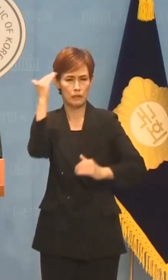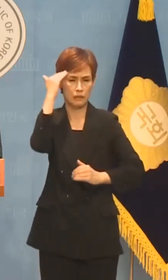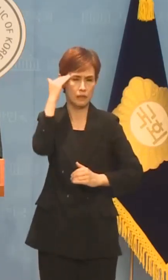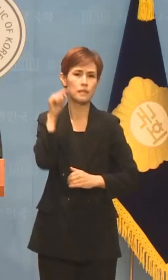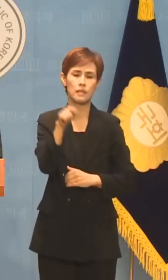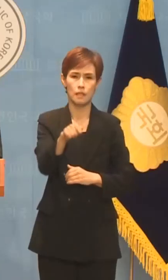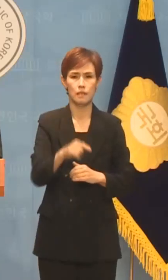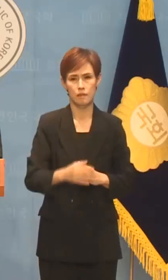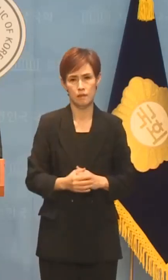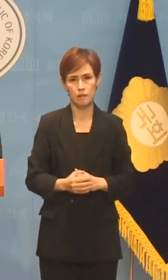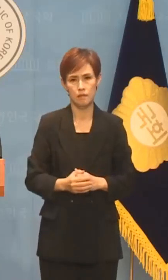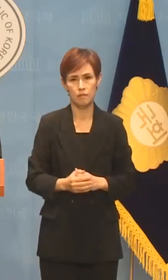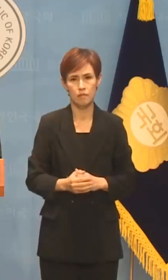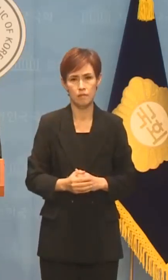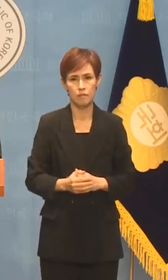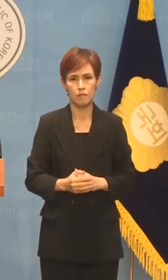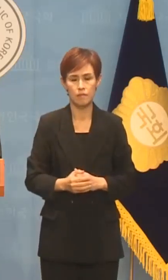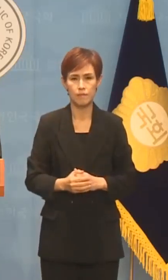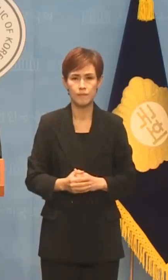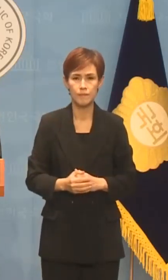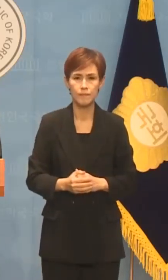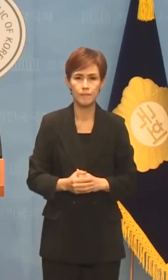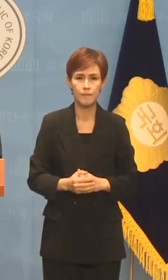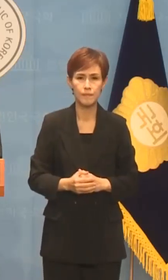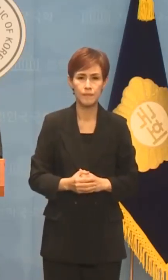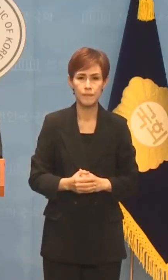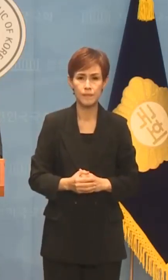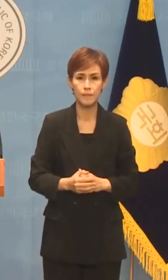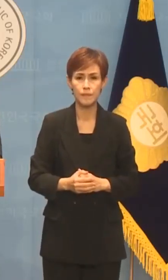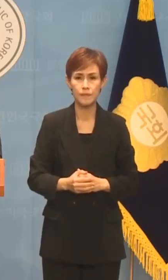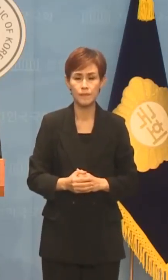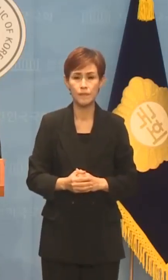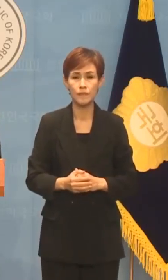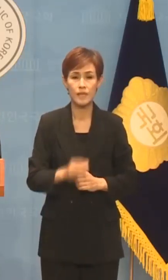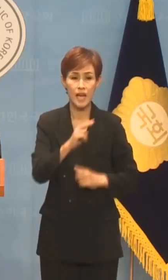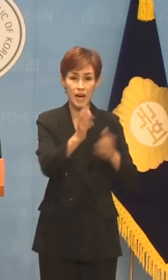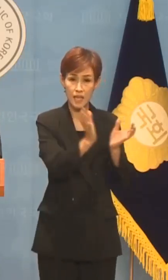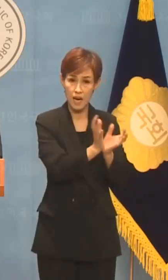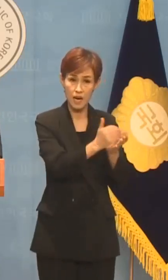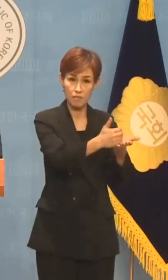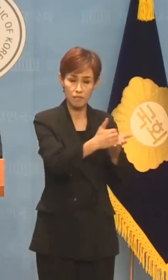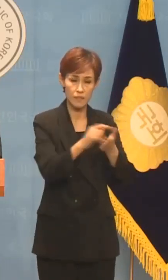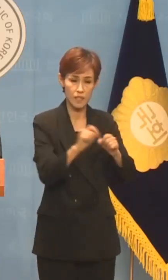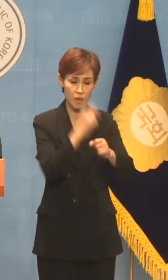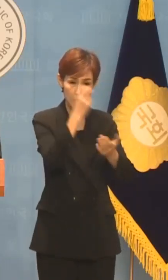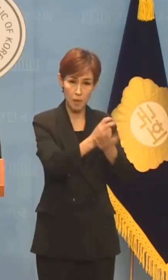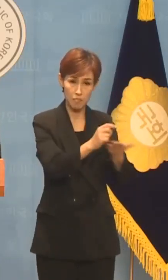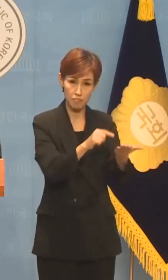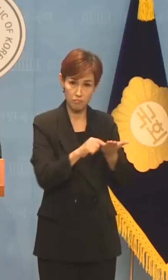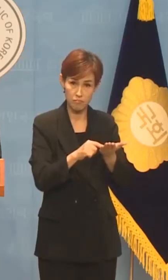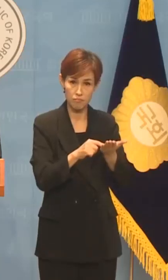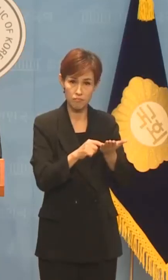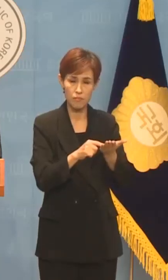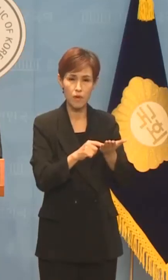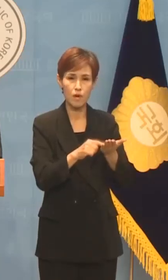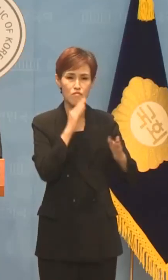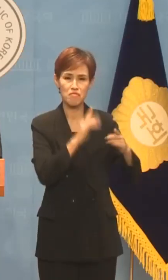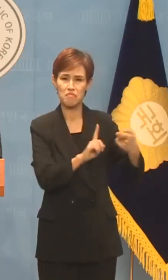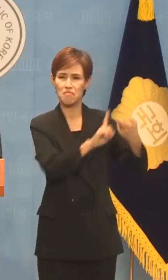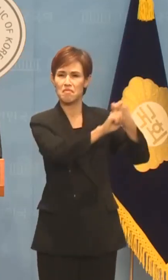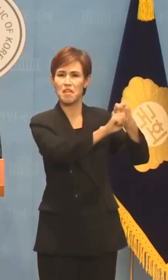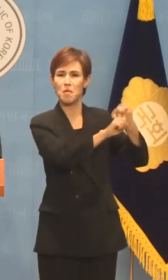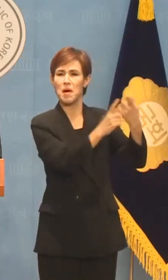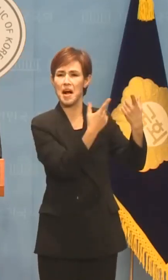일환으로 외환까지 시도했기 때문입니다. 야당에서 제기한 특검법이 다분히